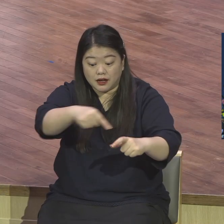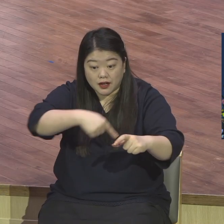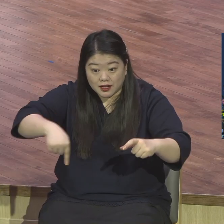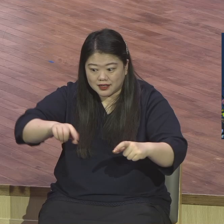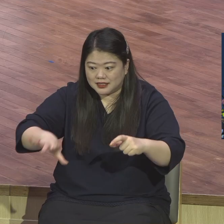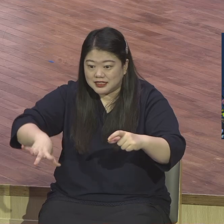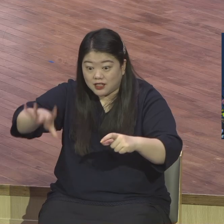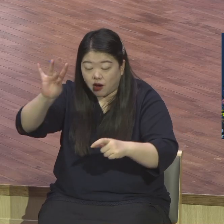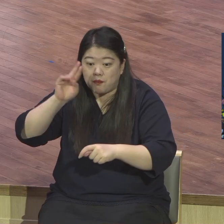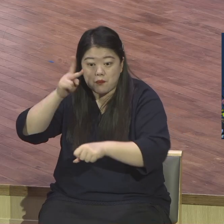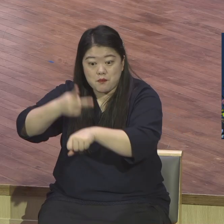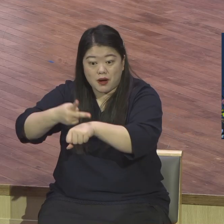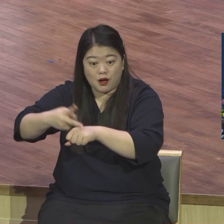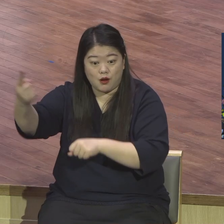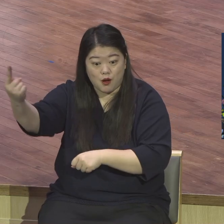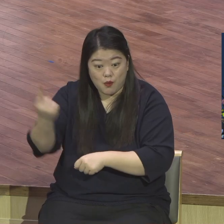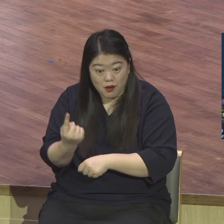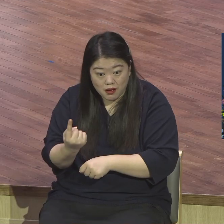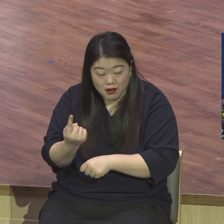행복해졌습니다.